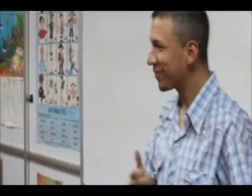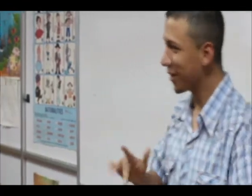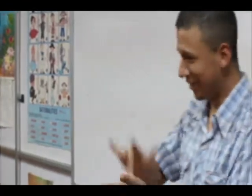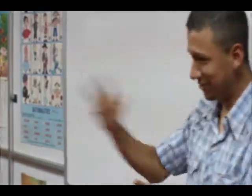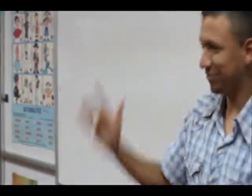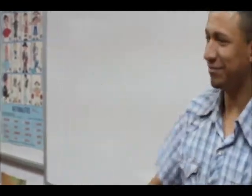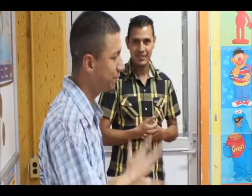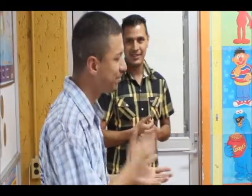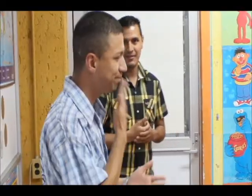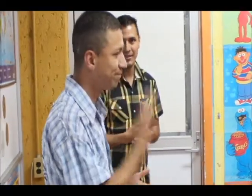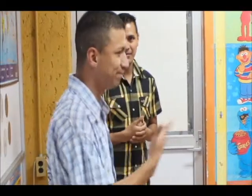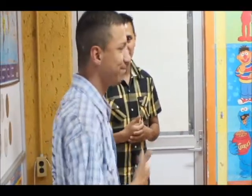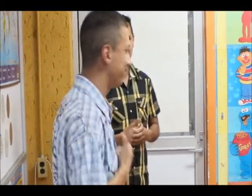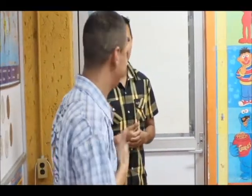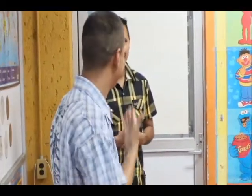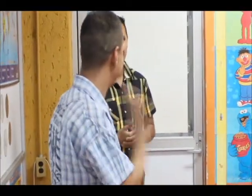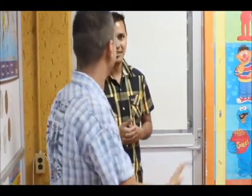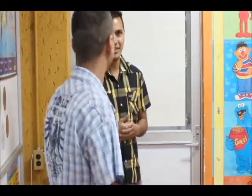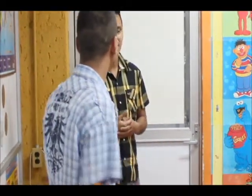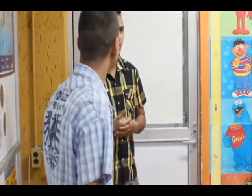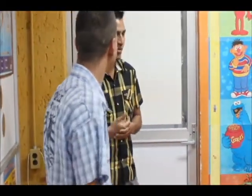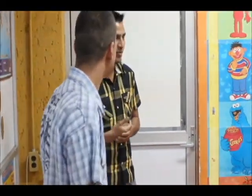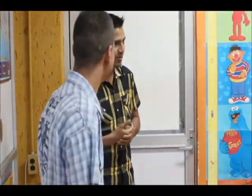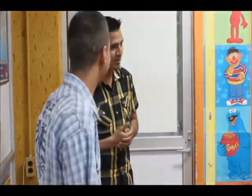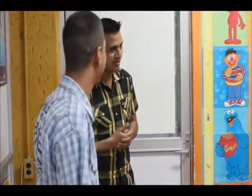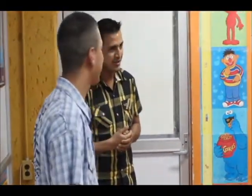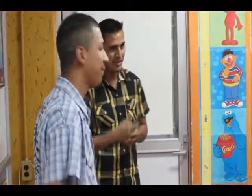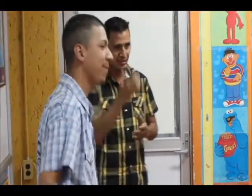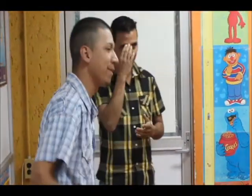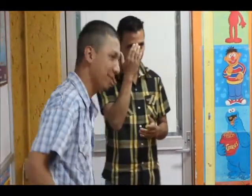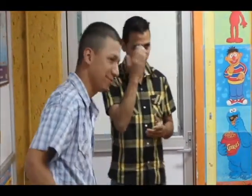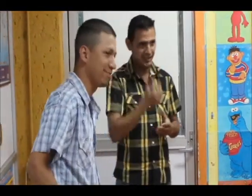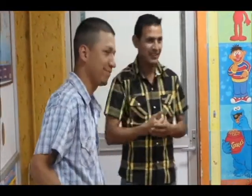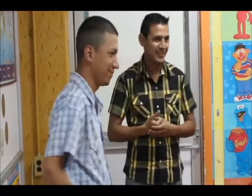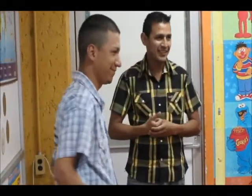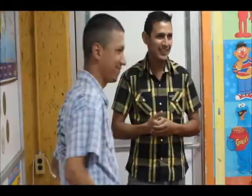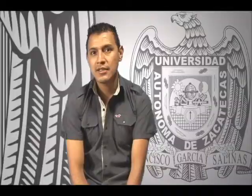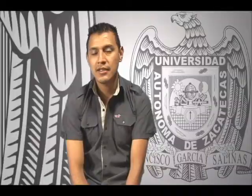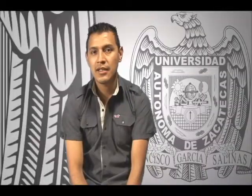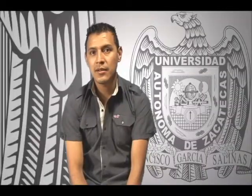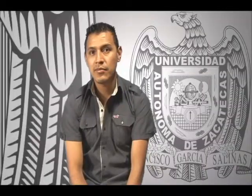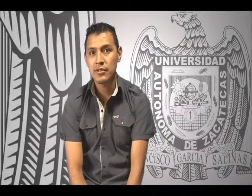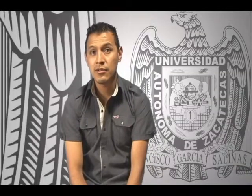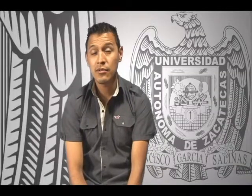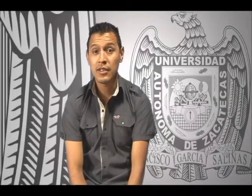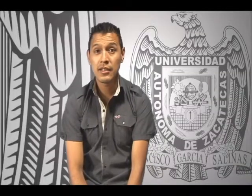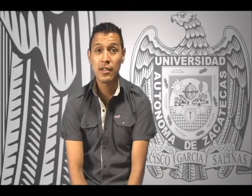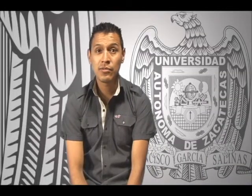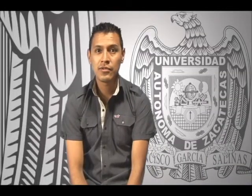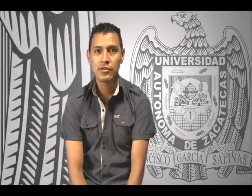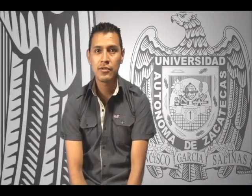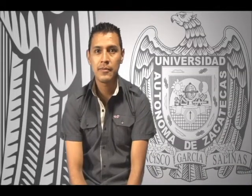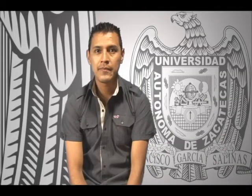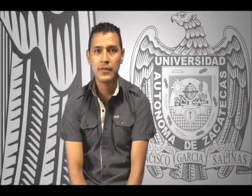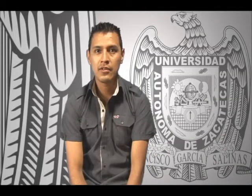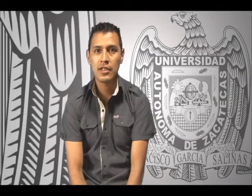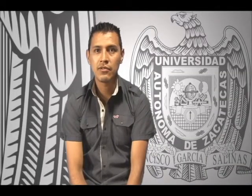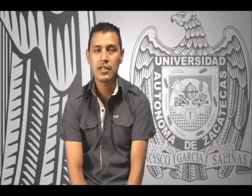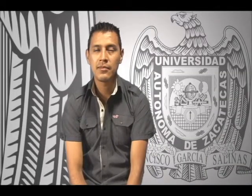pues nos sorprendió porque el primer semestre se apuntaron 40 alumnos. O sea, yo nada